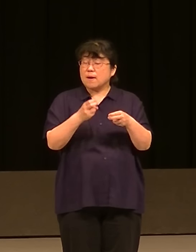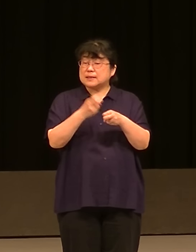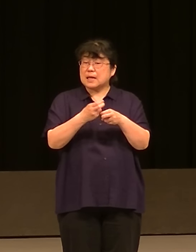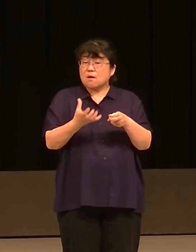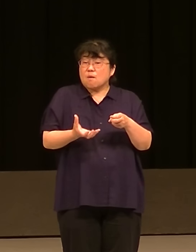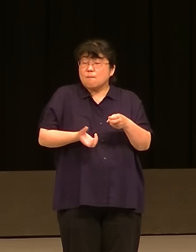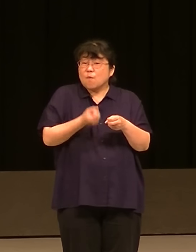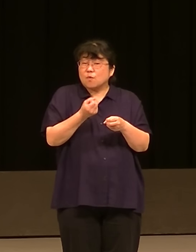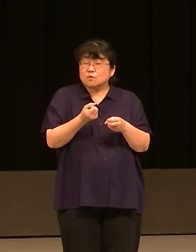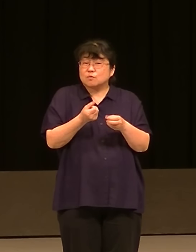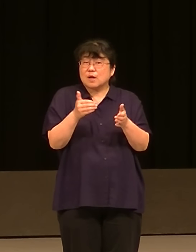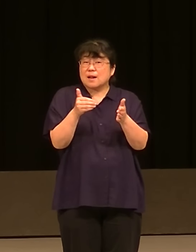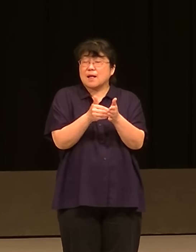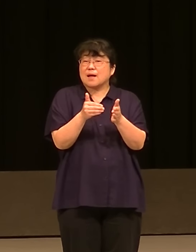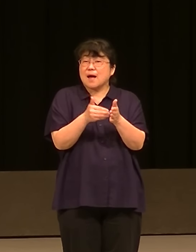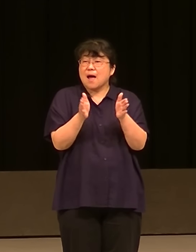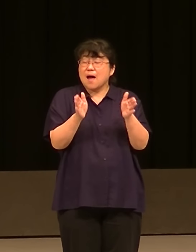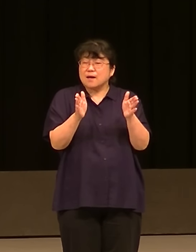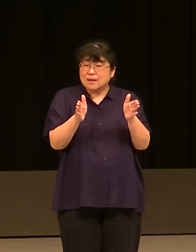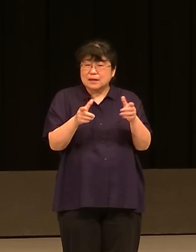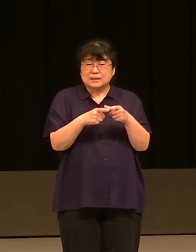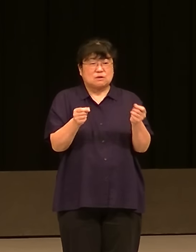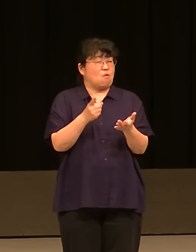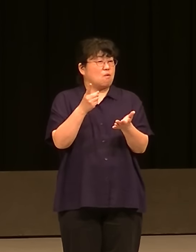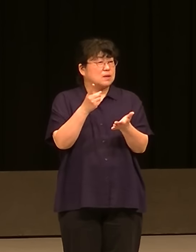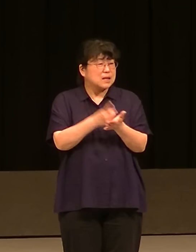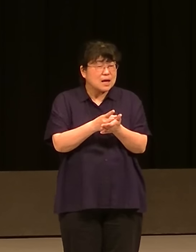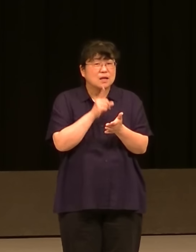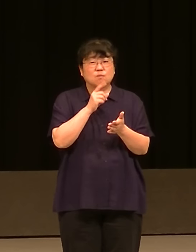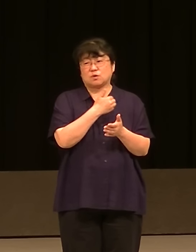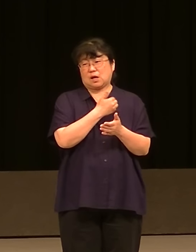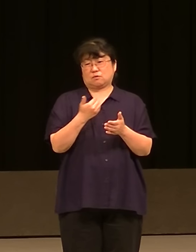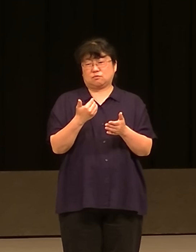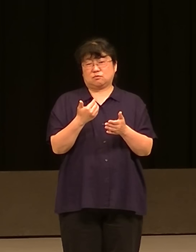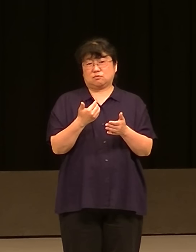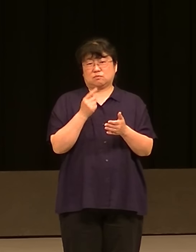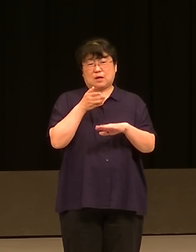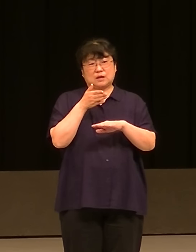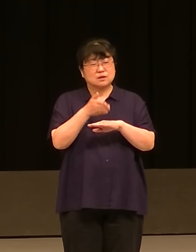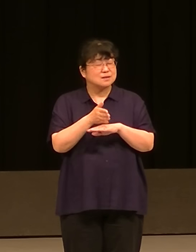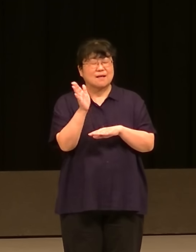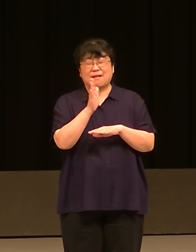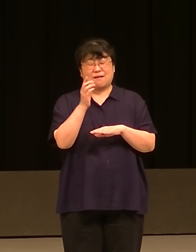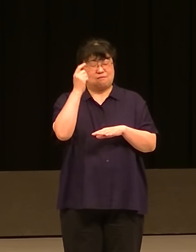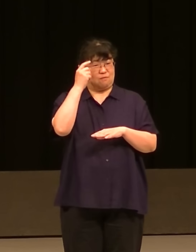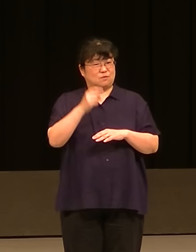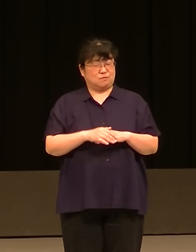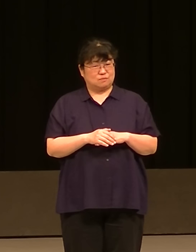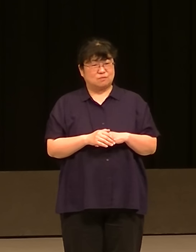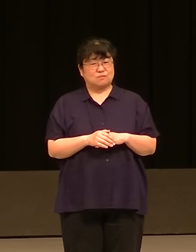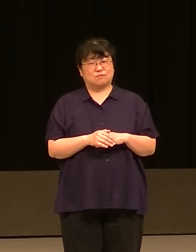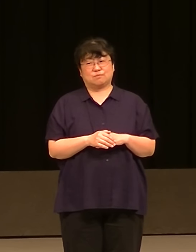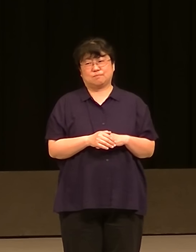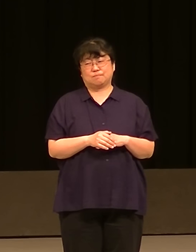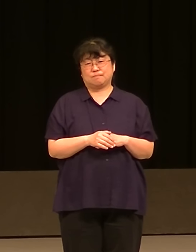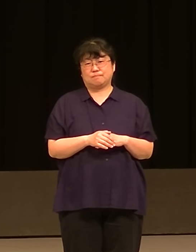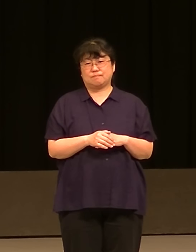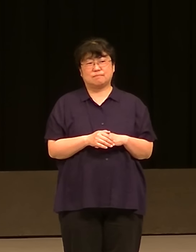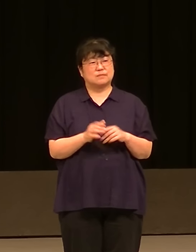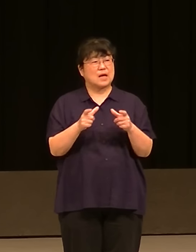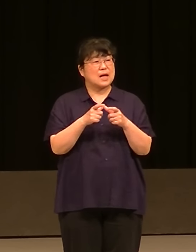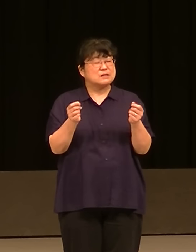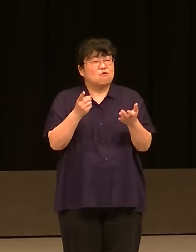限りにおいて、日本だけは言ってもいいでしょう。決して言い過ぎではないと思います、けれどもこの